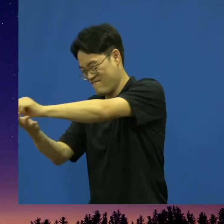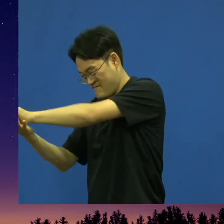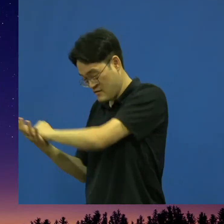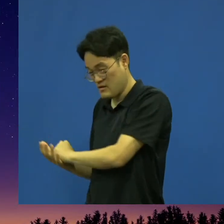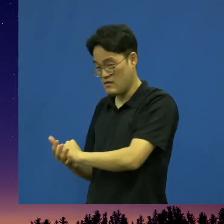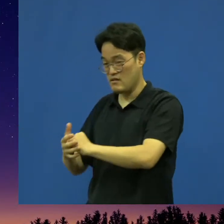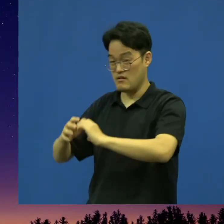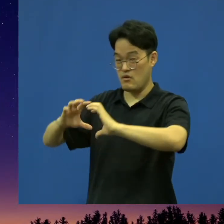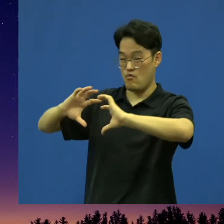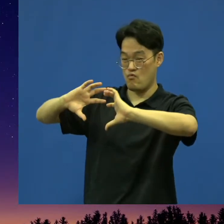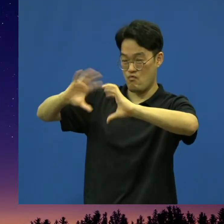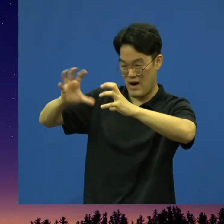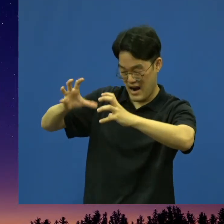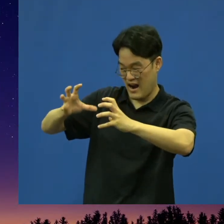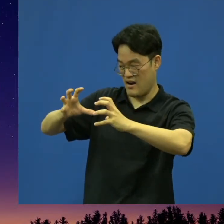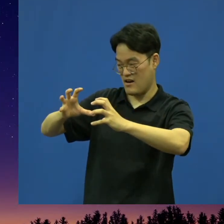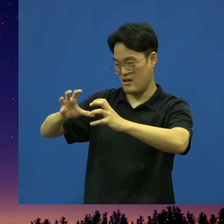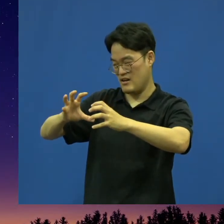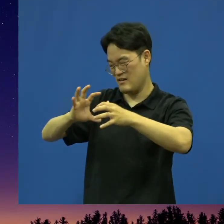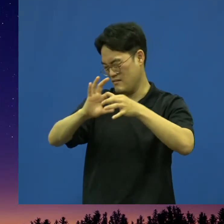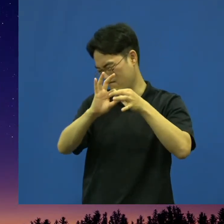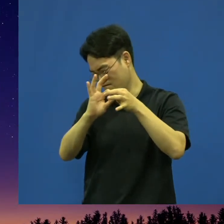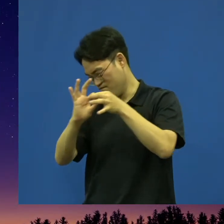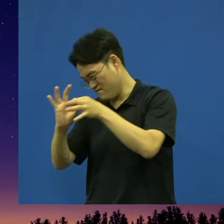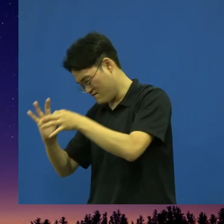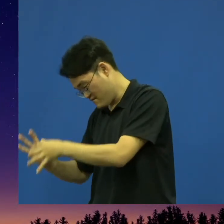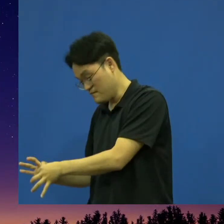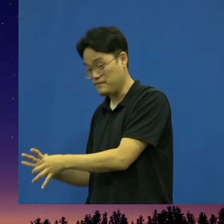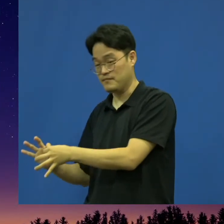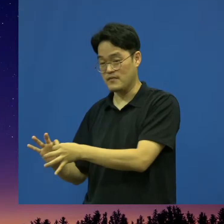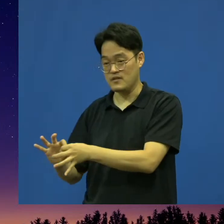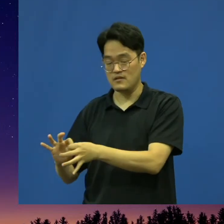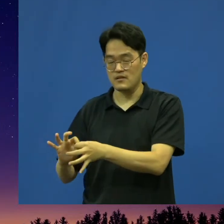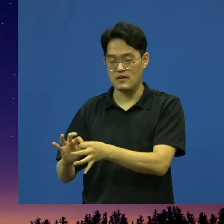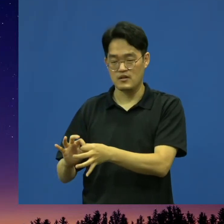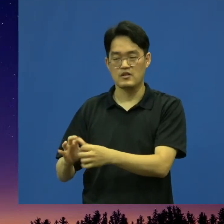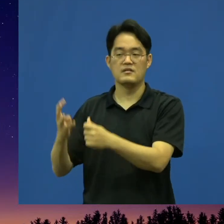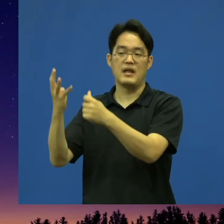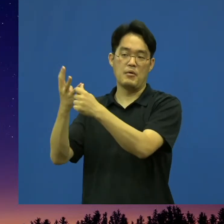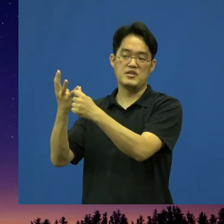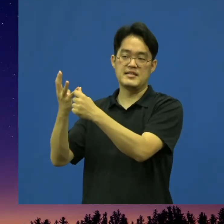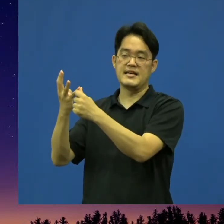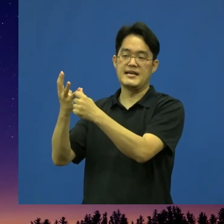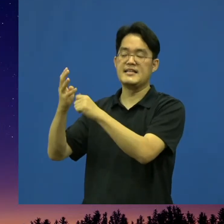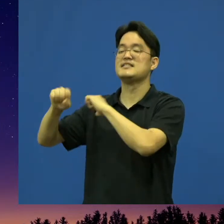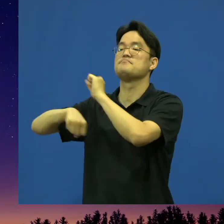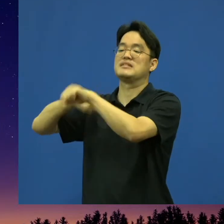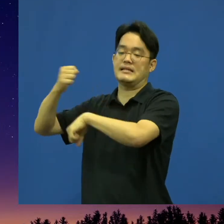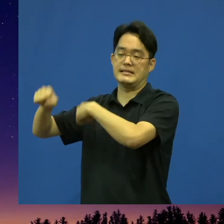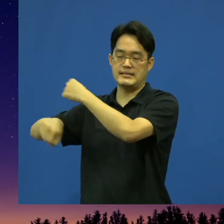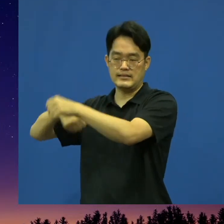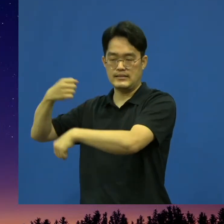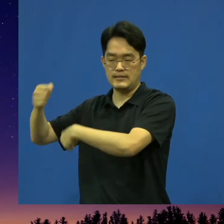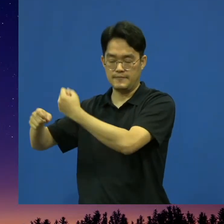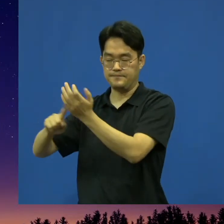사라졌다가 일어났다가 사라졌다가 한다. 이것을 지금 넷째 짐승으로 표시하고